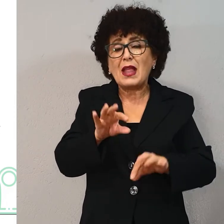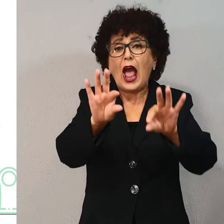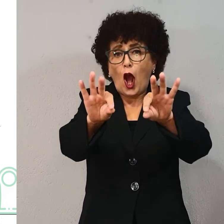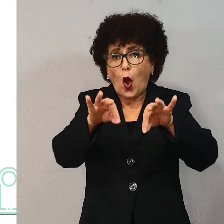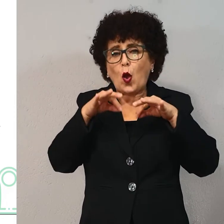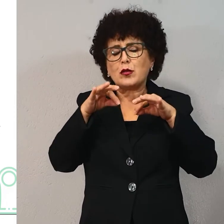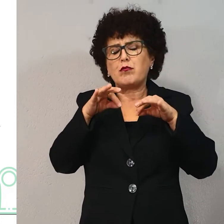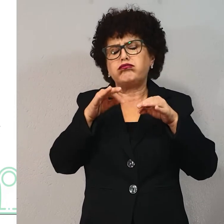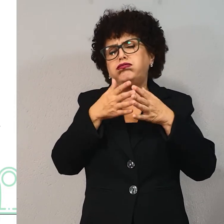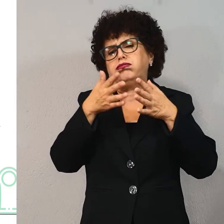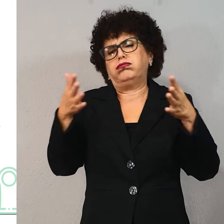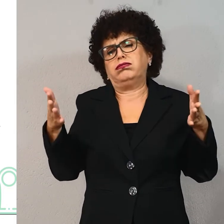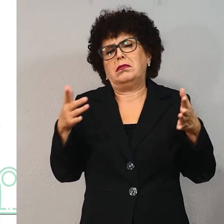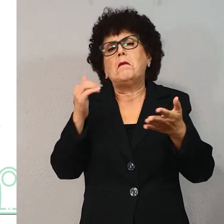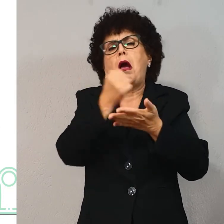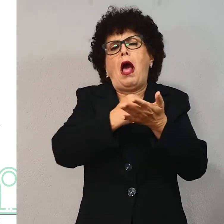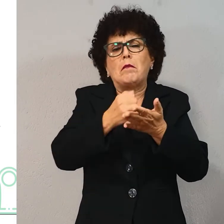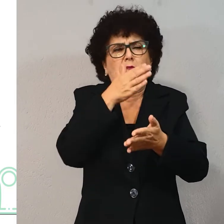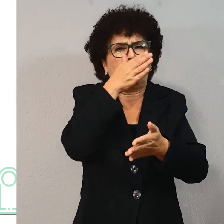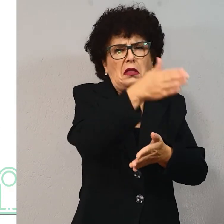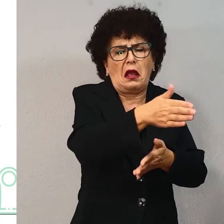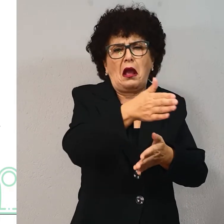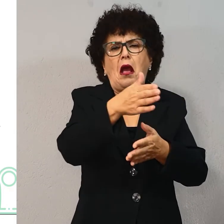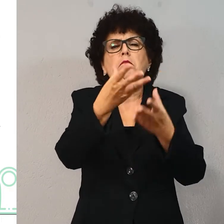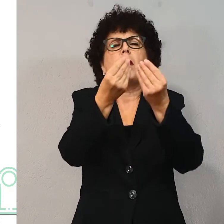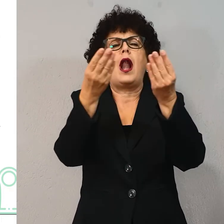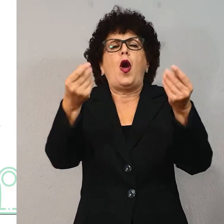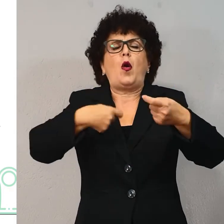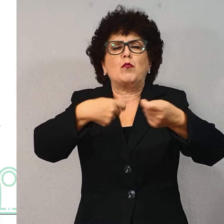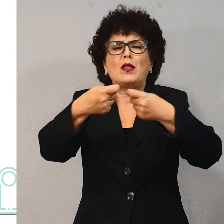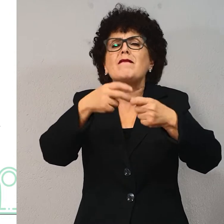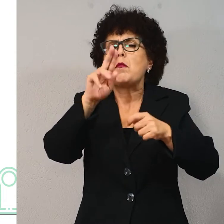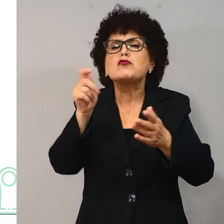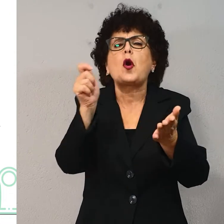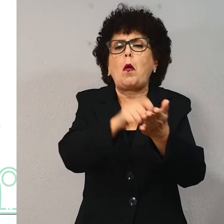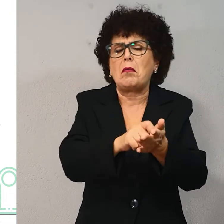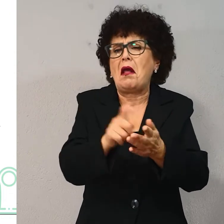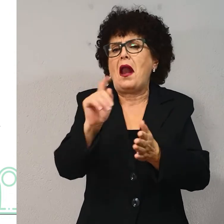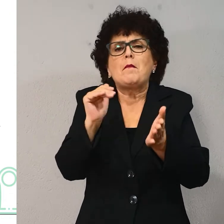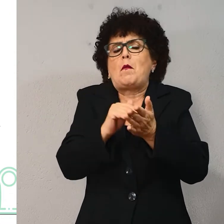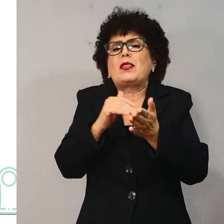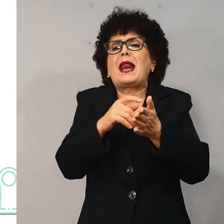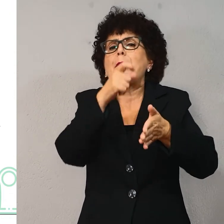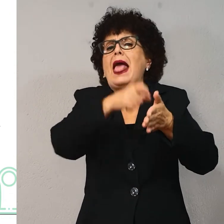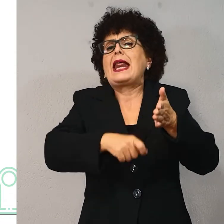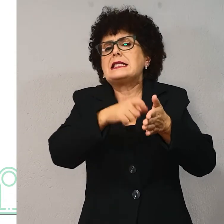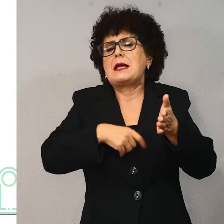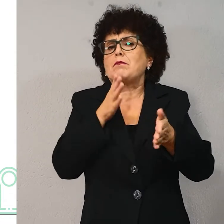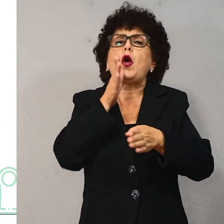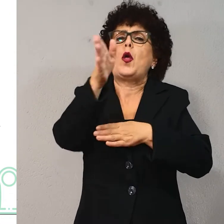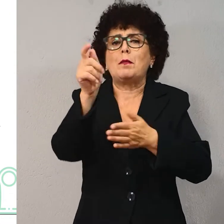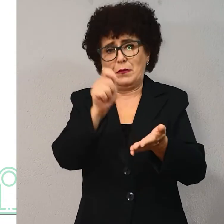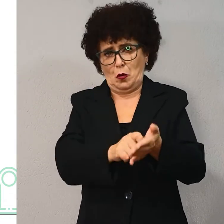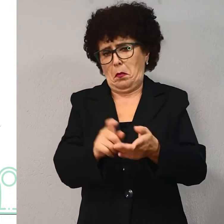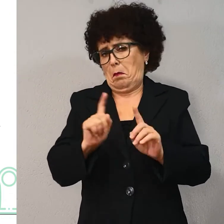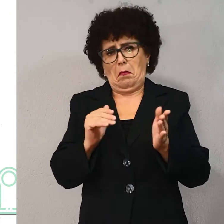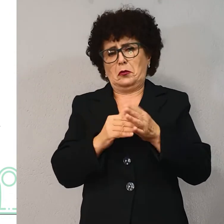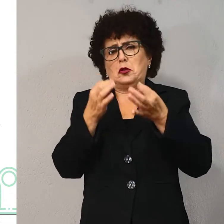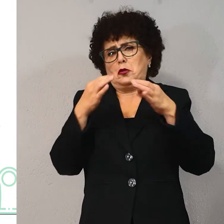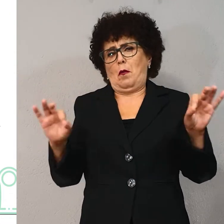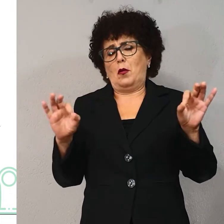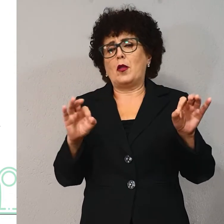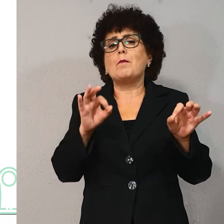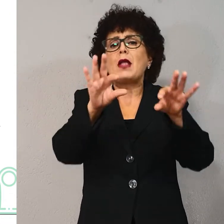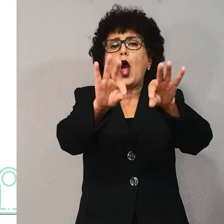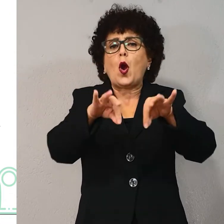Кондомите се широко достапни во аптеки или во повеќето продавници и не ти треба рецепт за да ги купиш. Кондомите